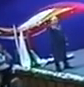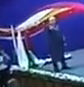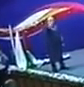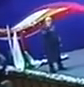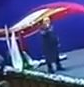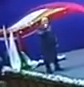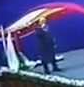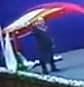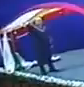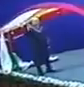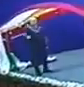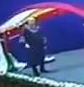للحق فاندسدي،